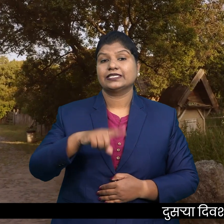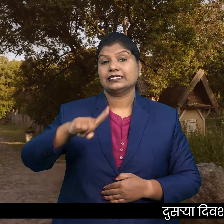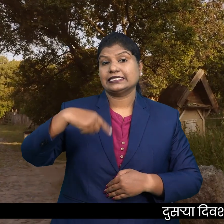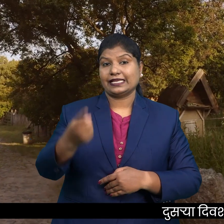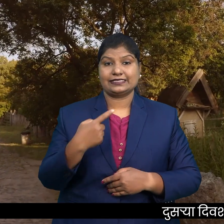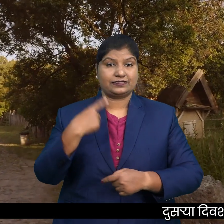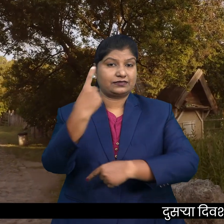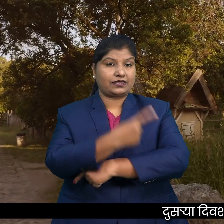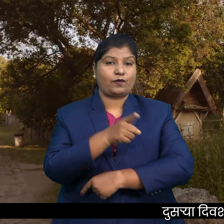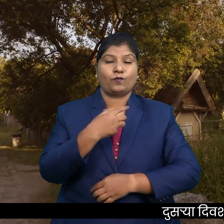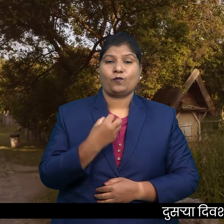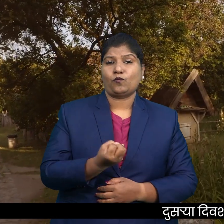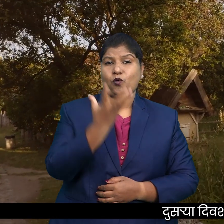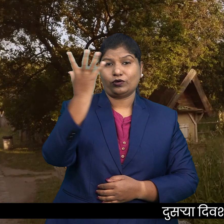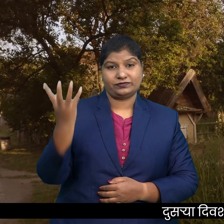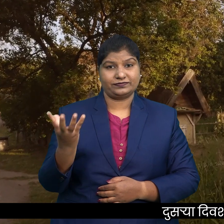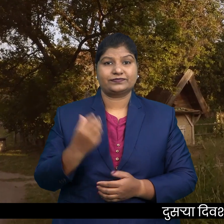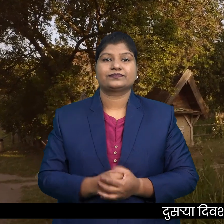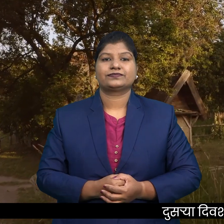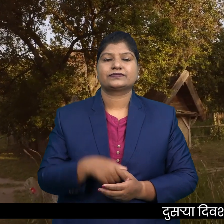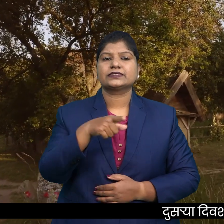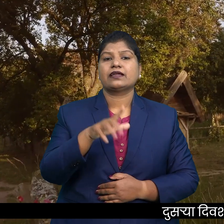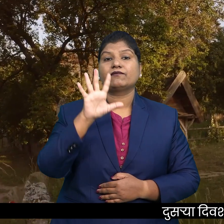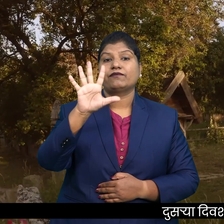दुसऱ्या दिवशी सकाळी